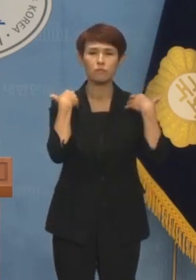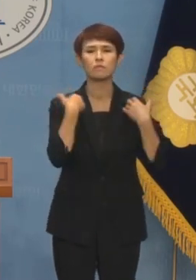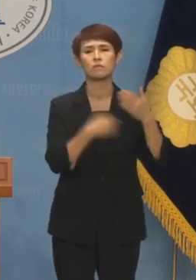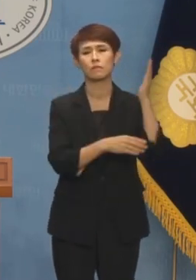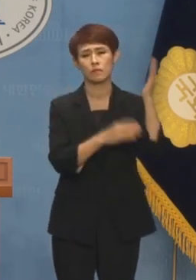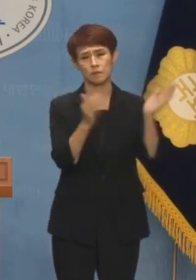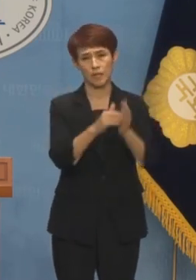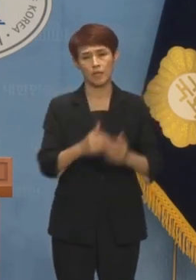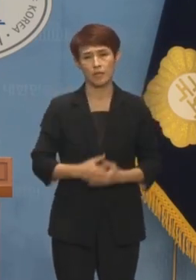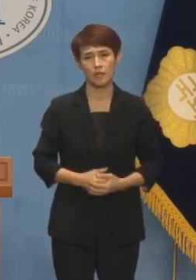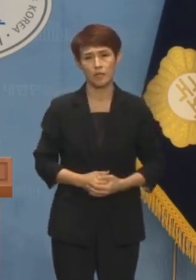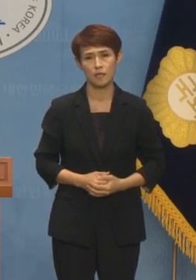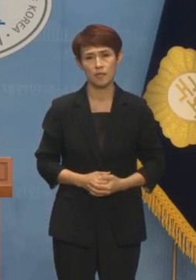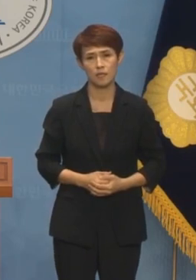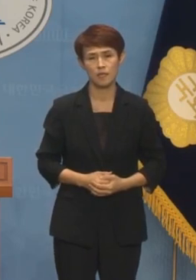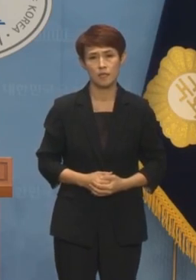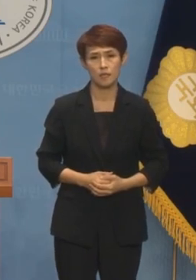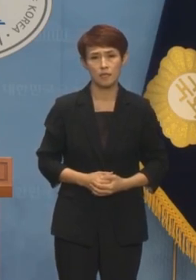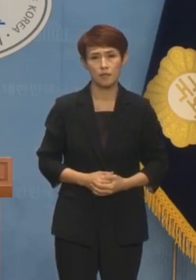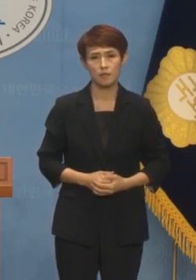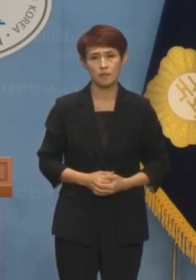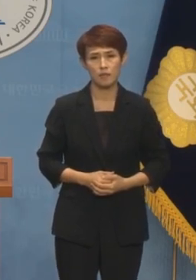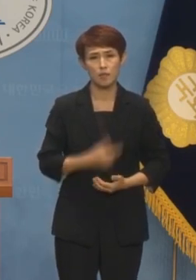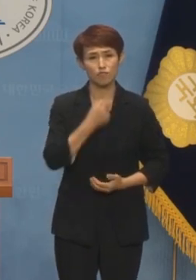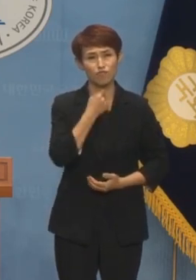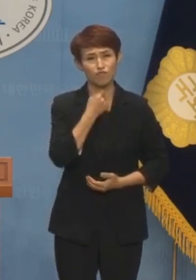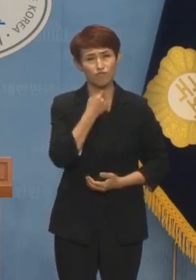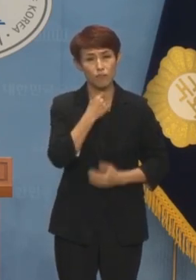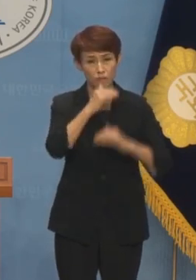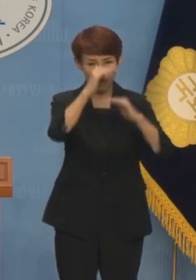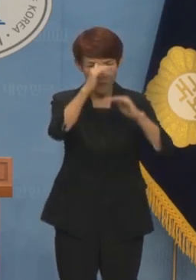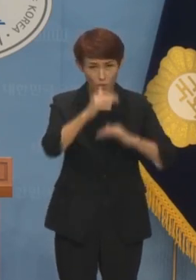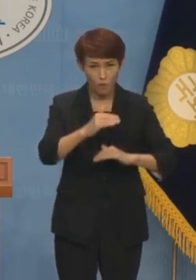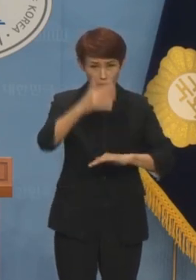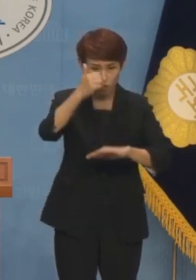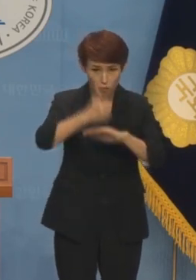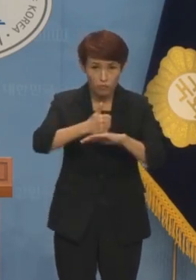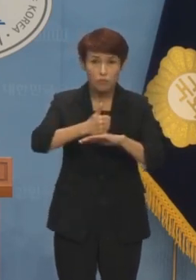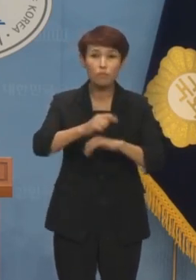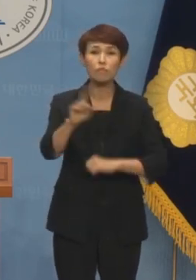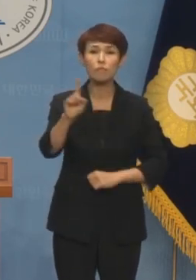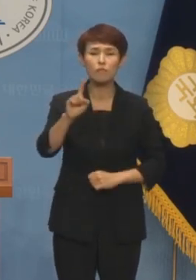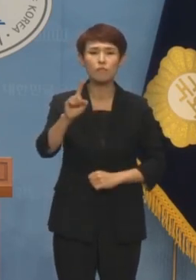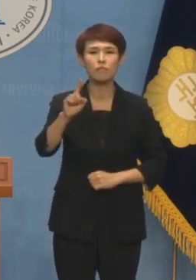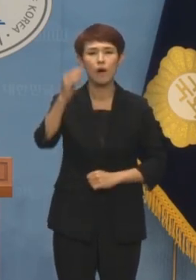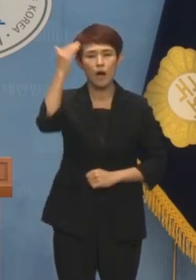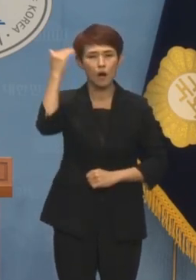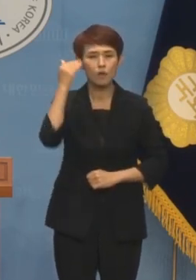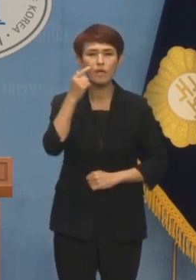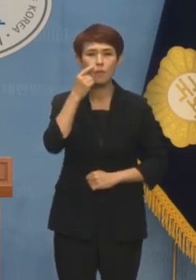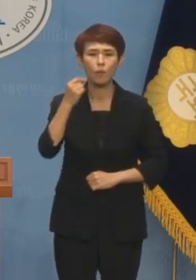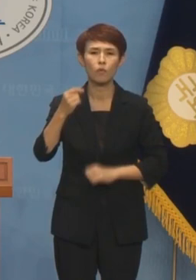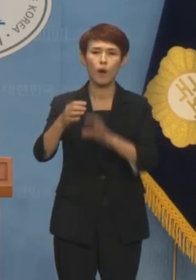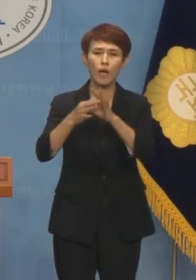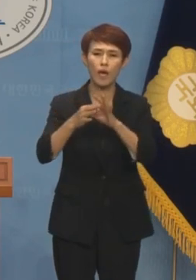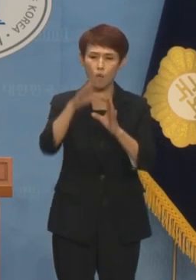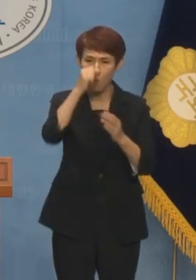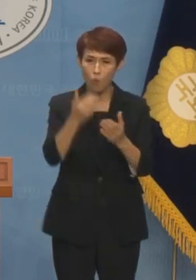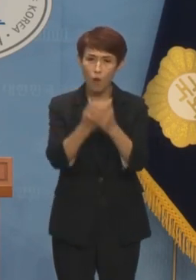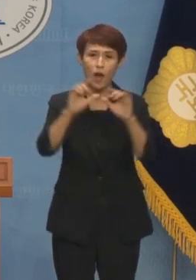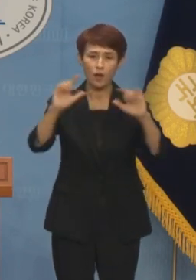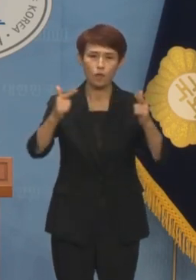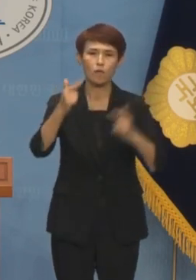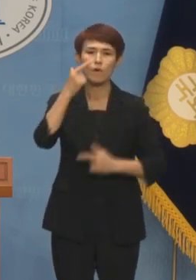정부였습니다. 이 일방적인 희망사항에 결국 돌아온 것은 한일 관계 개선이 아닌